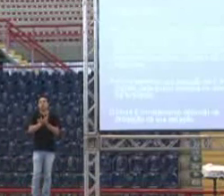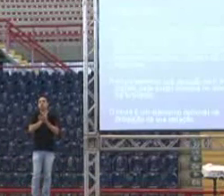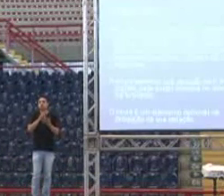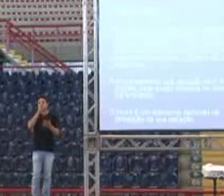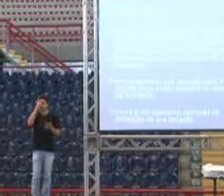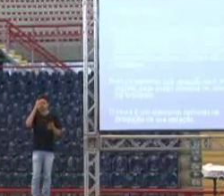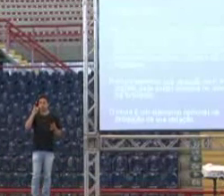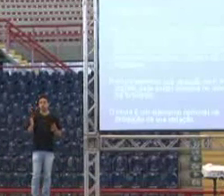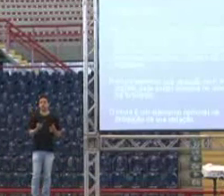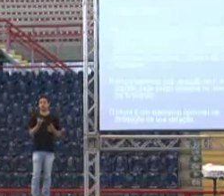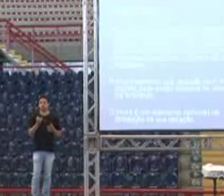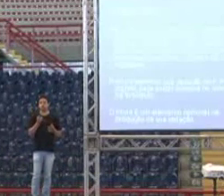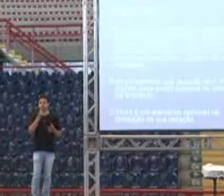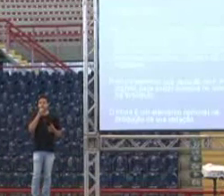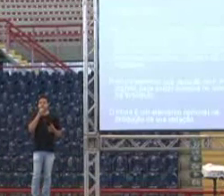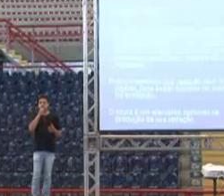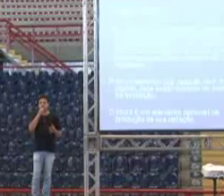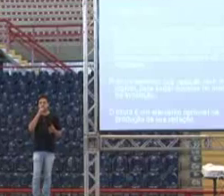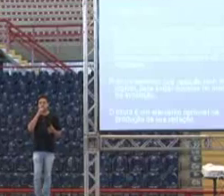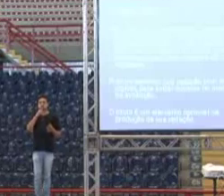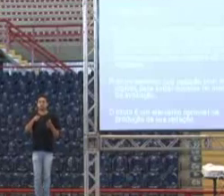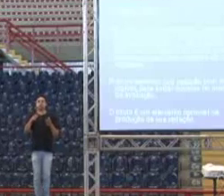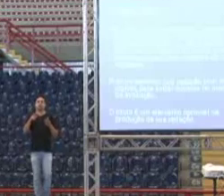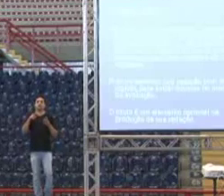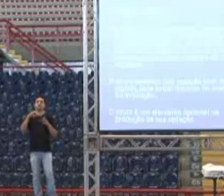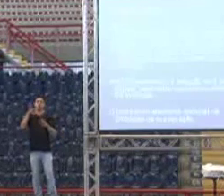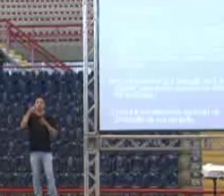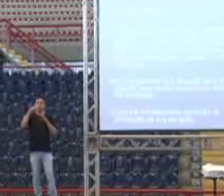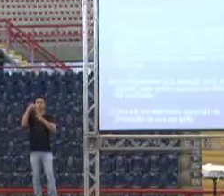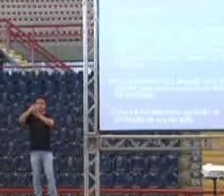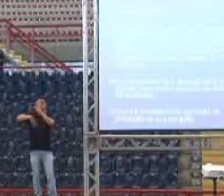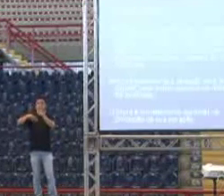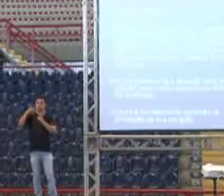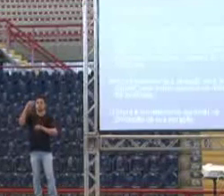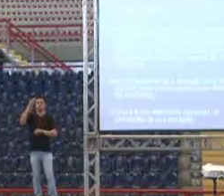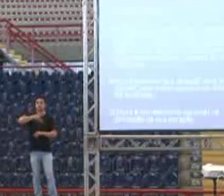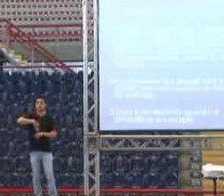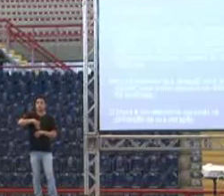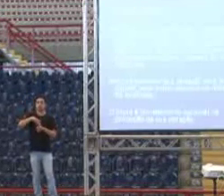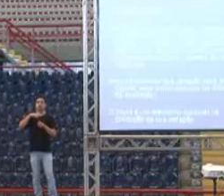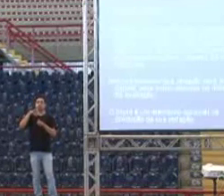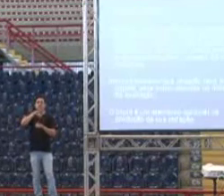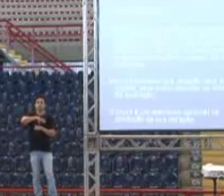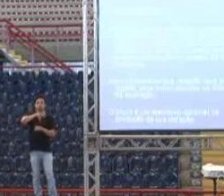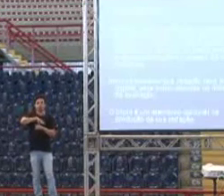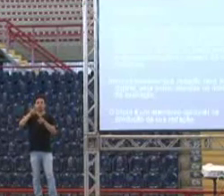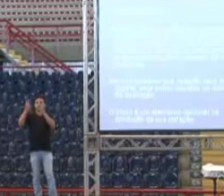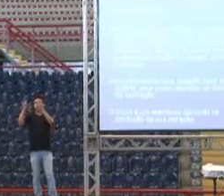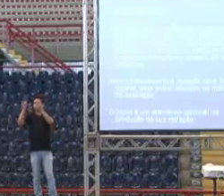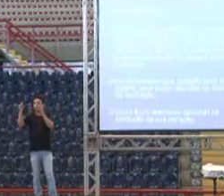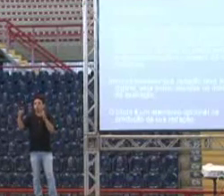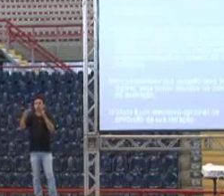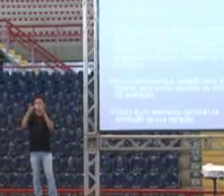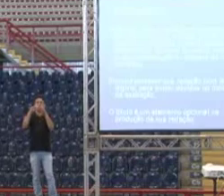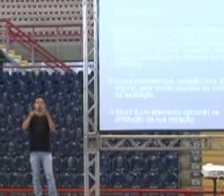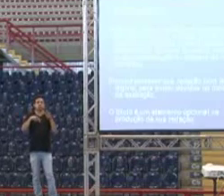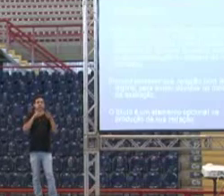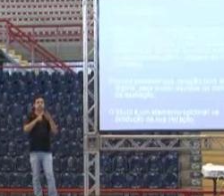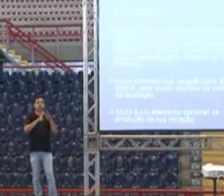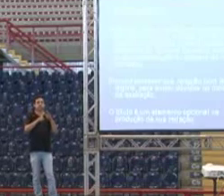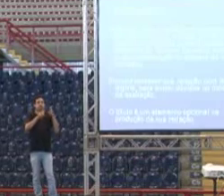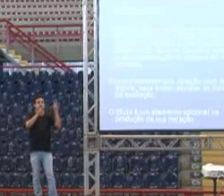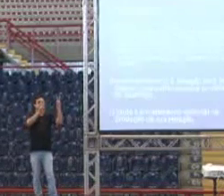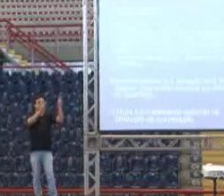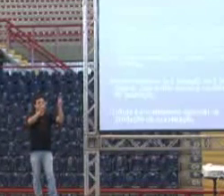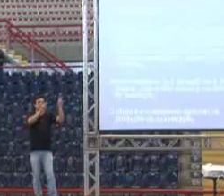faz? Pega frases da prova de português, questão 30, que tem a ver com o tema. Pega uma frasezinha